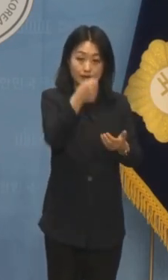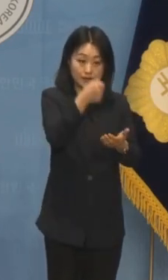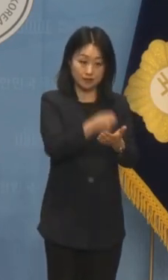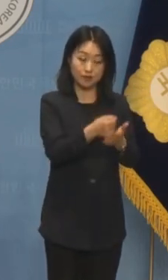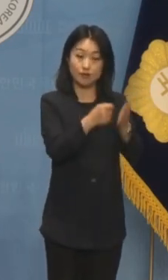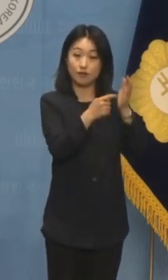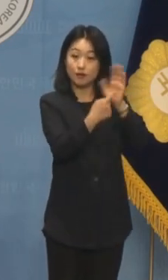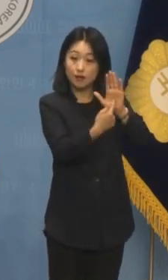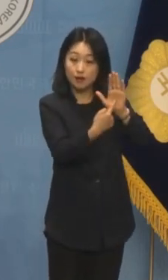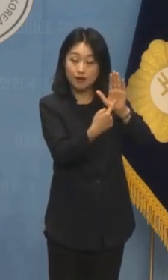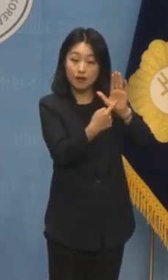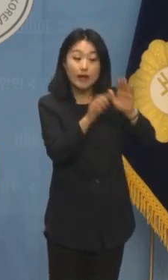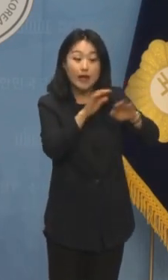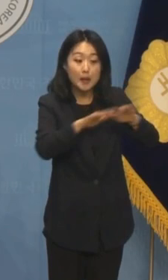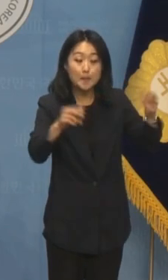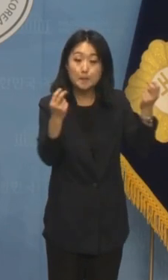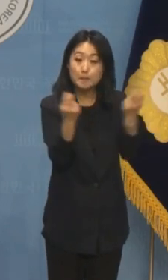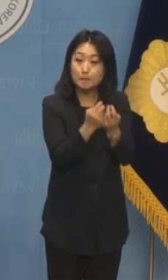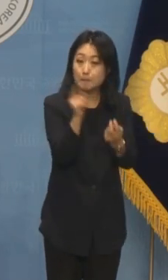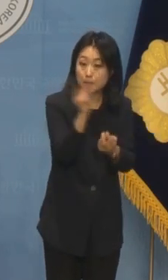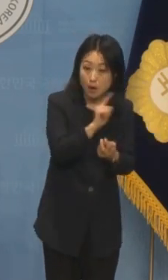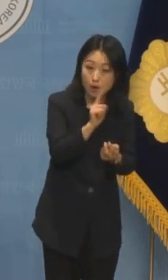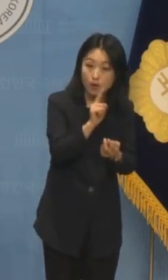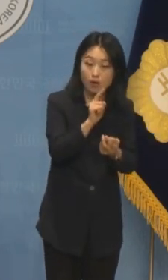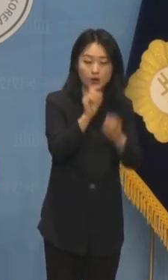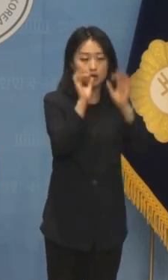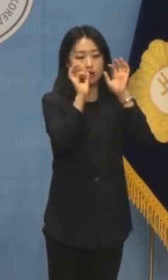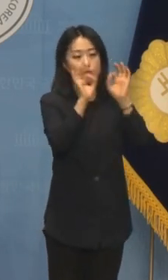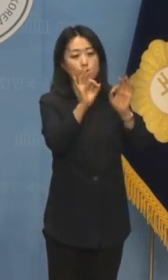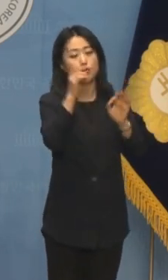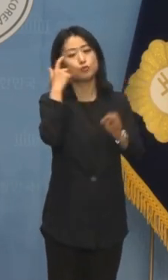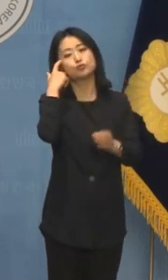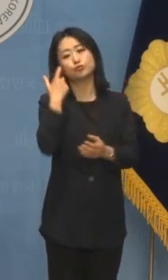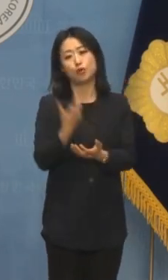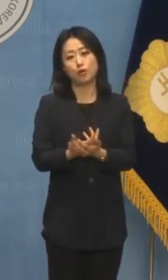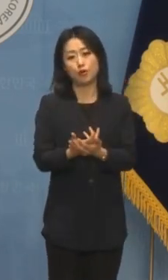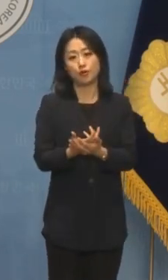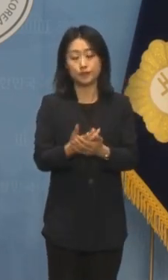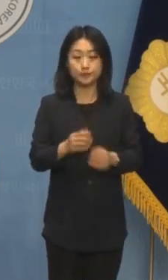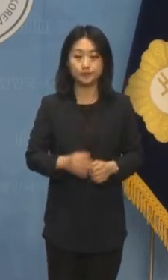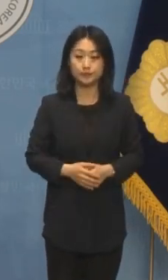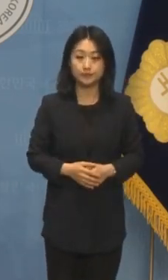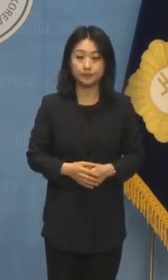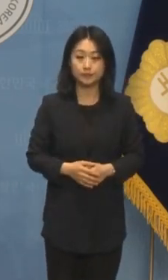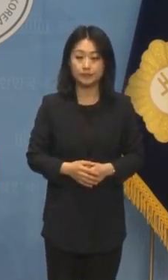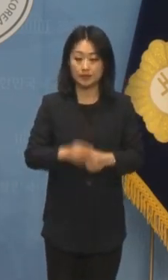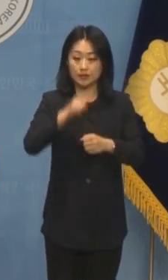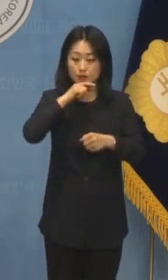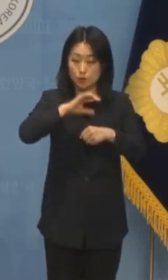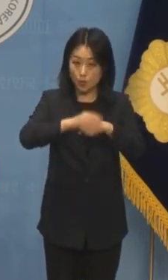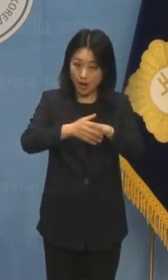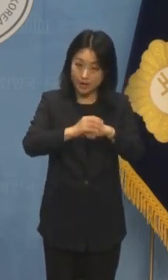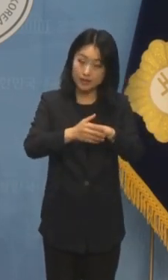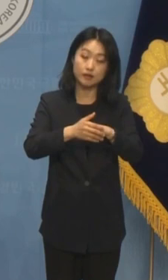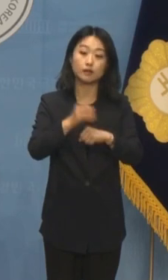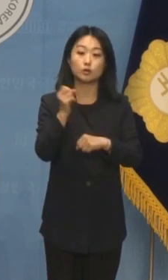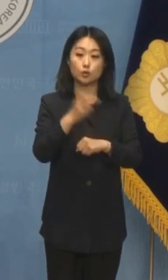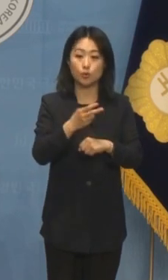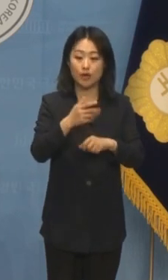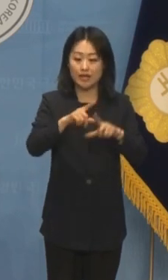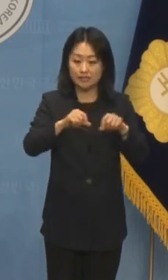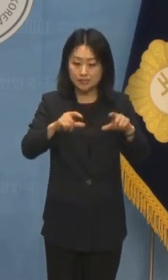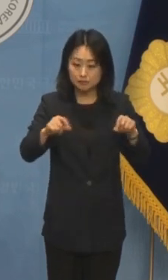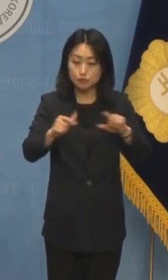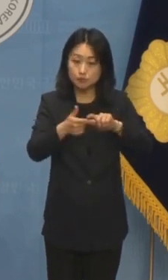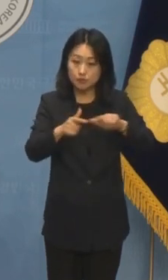그런데 나온 대책이 절망스럽습니다. 이달 종료 예정인 과일류와 주요 식품